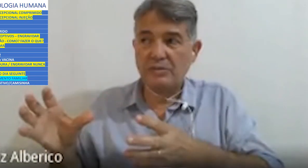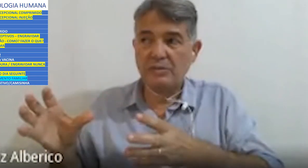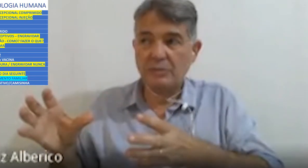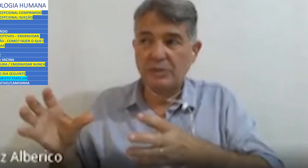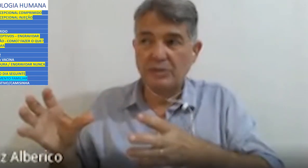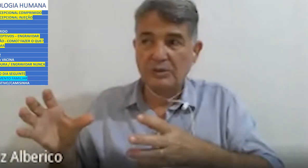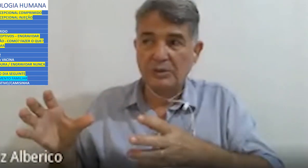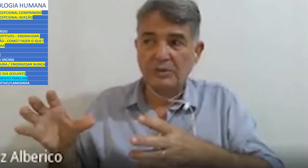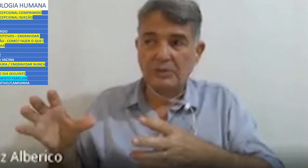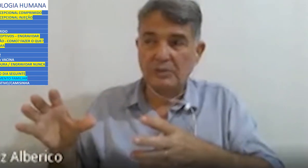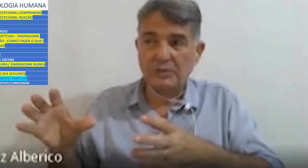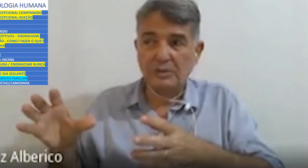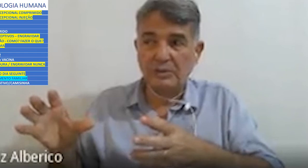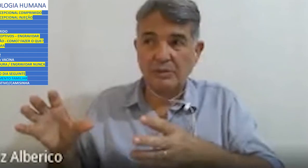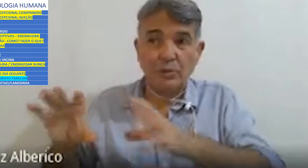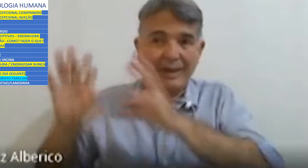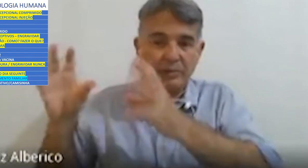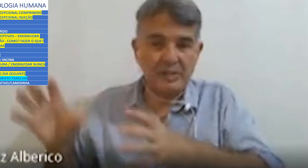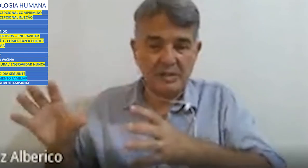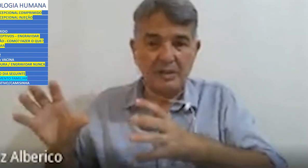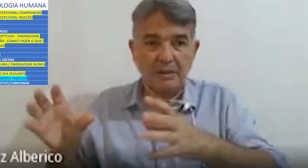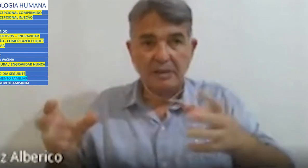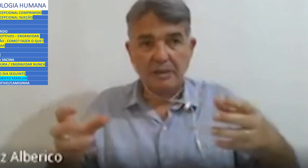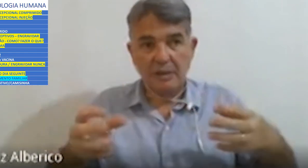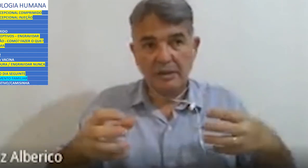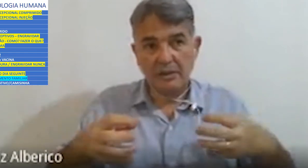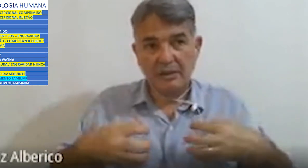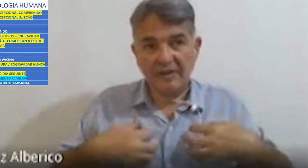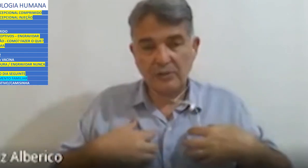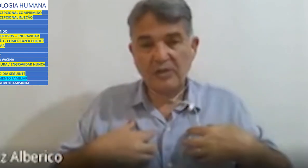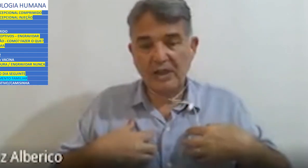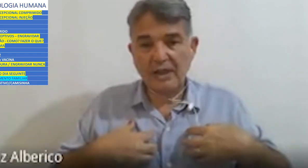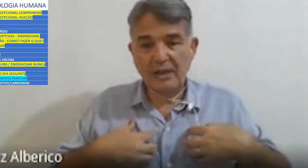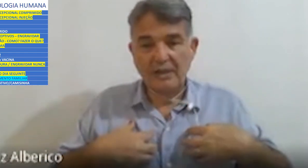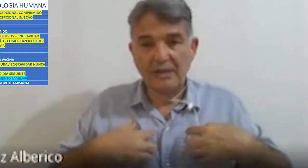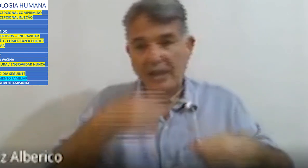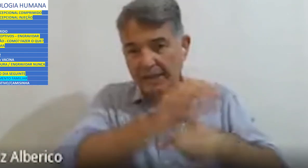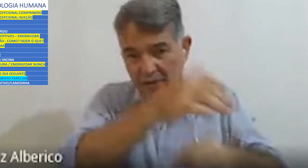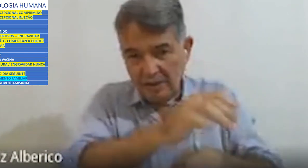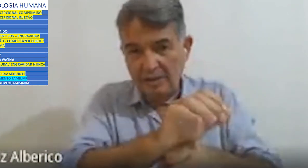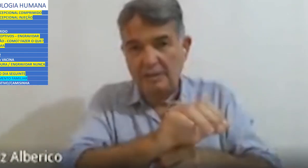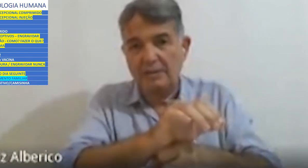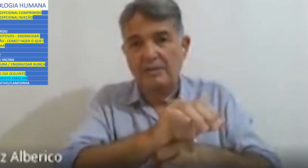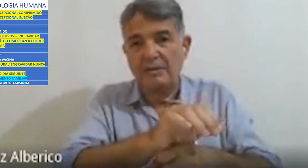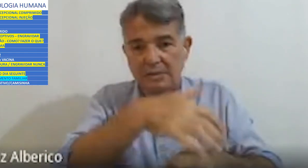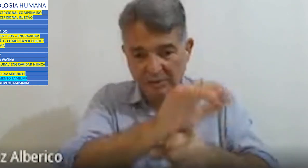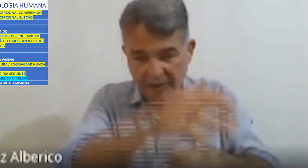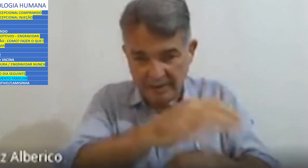situação do ato em si. Está falando dele, é isso aqui. Se faz